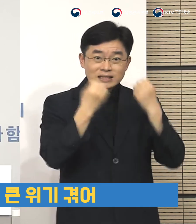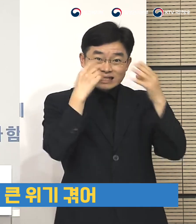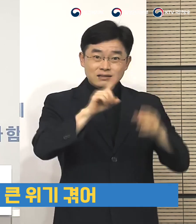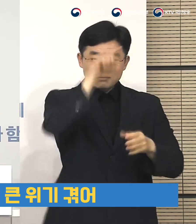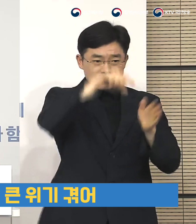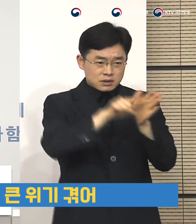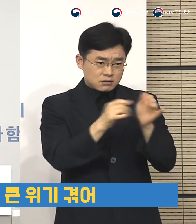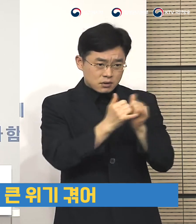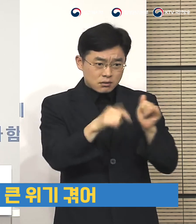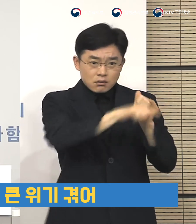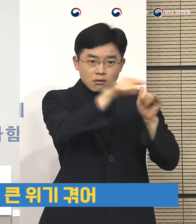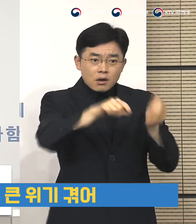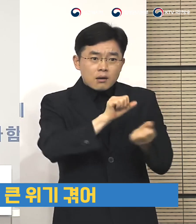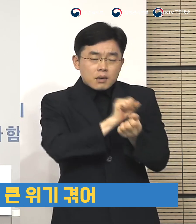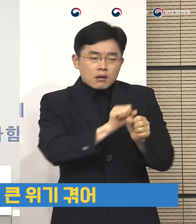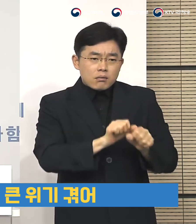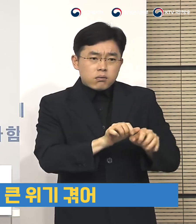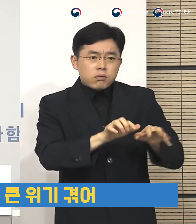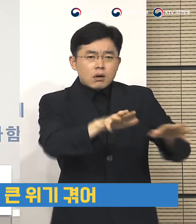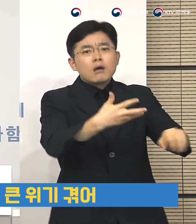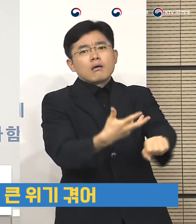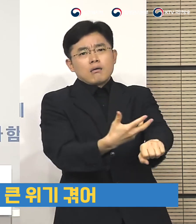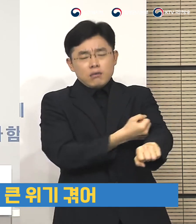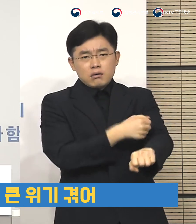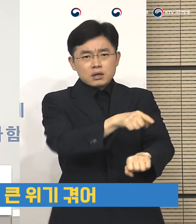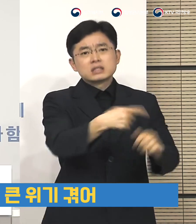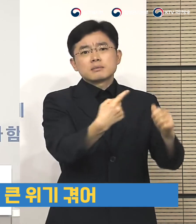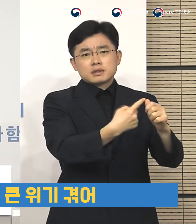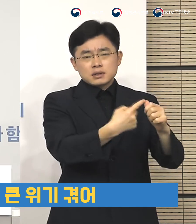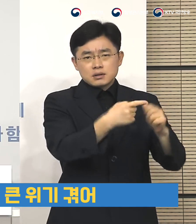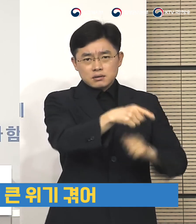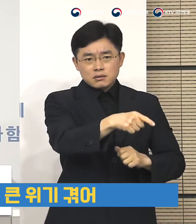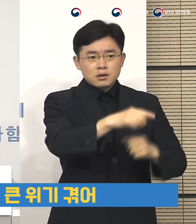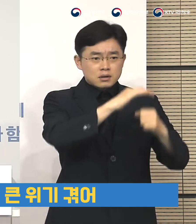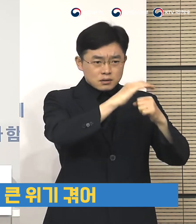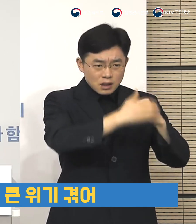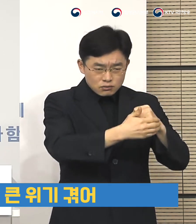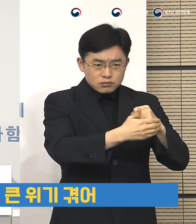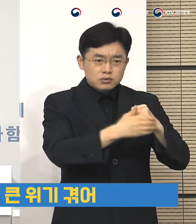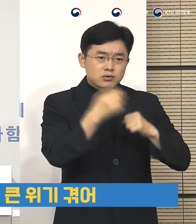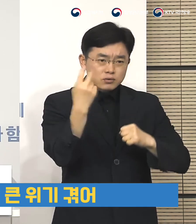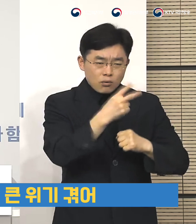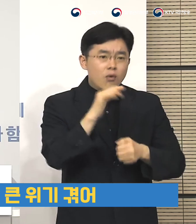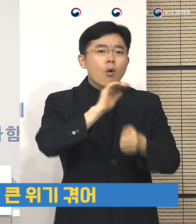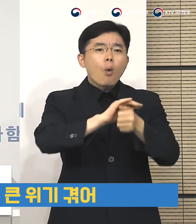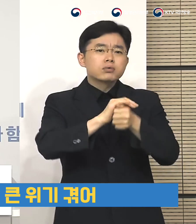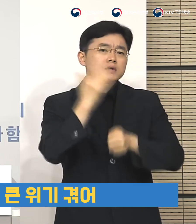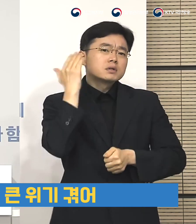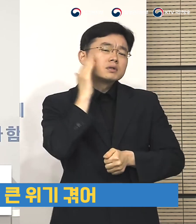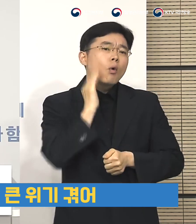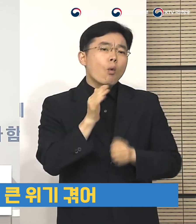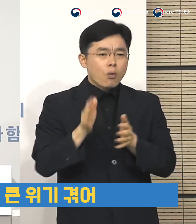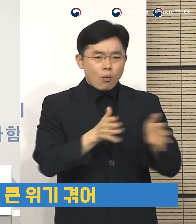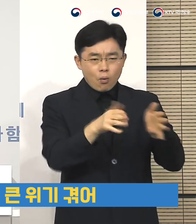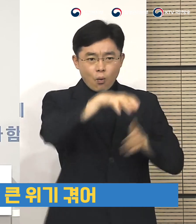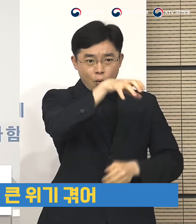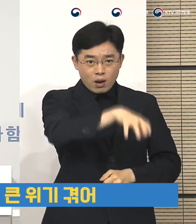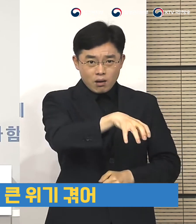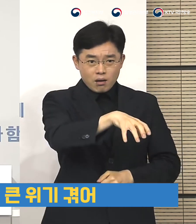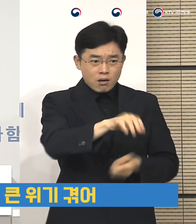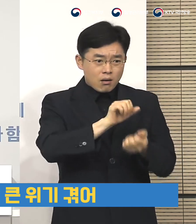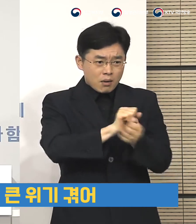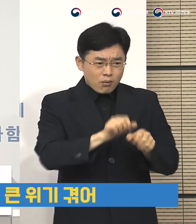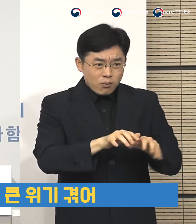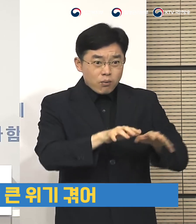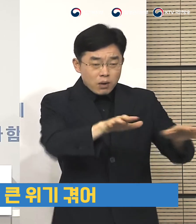첫 번째 유행 확산이 나타났었습니다. 대구, 경북 청도가 역사상 처음으로